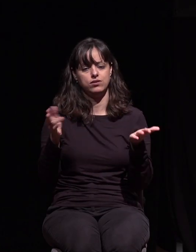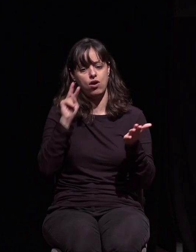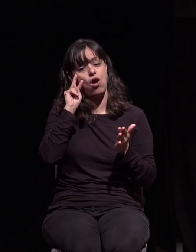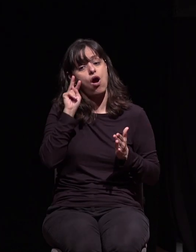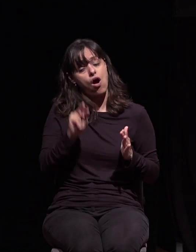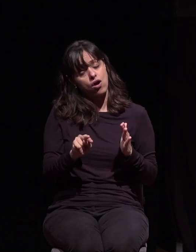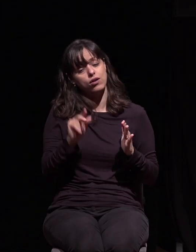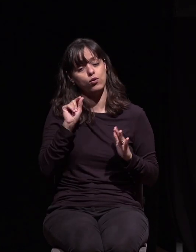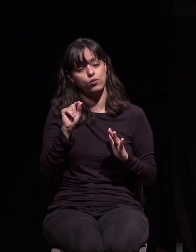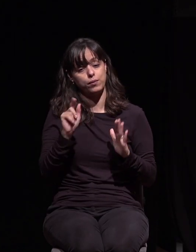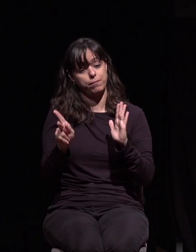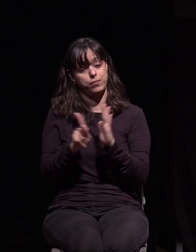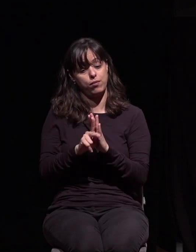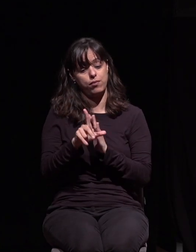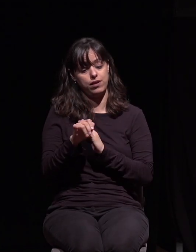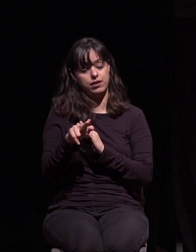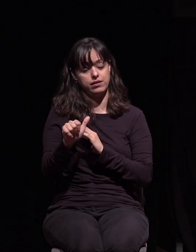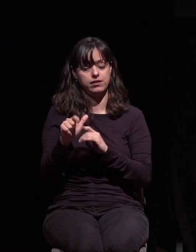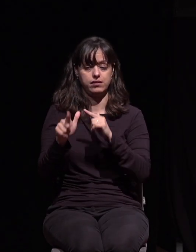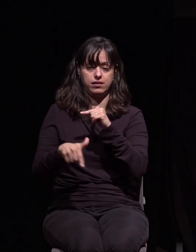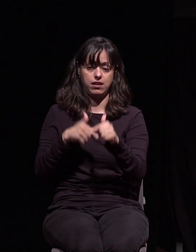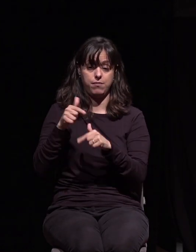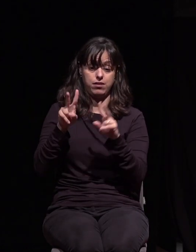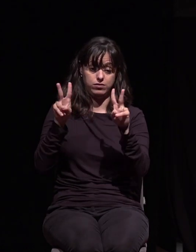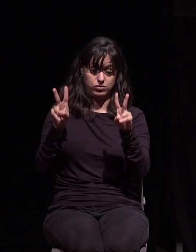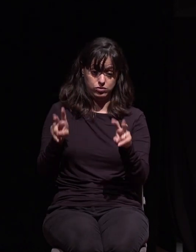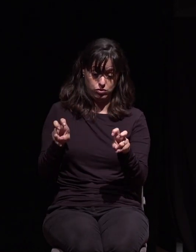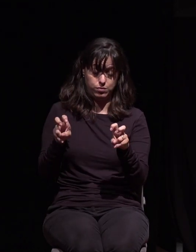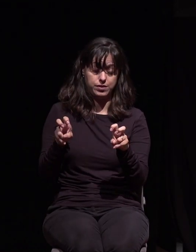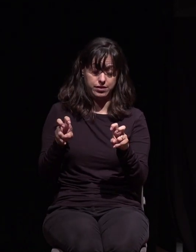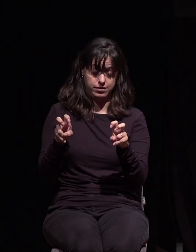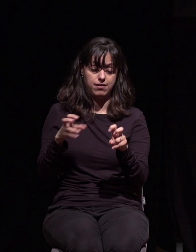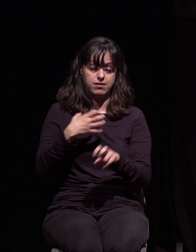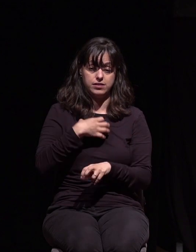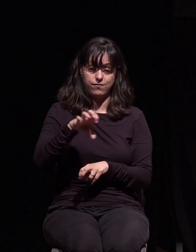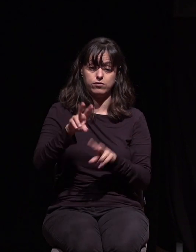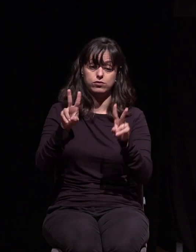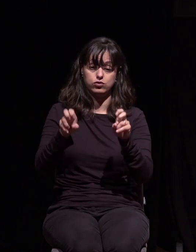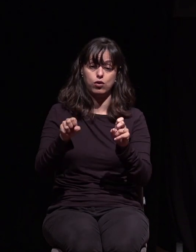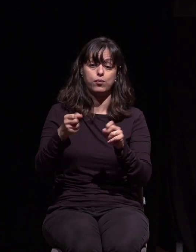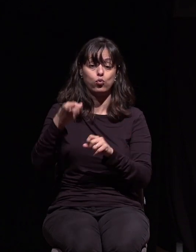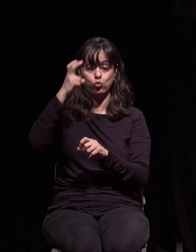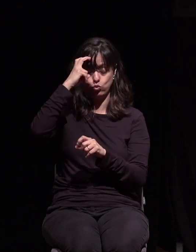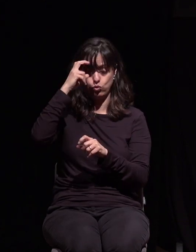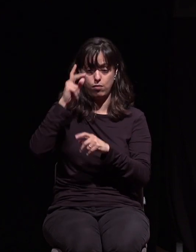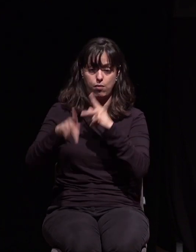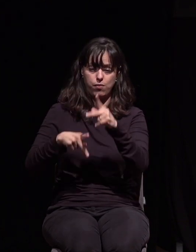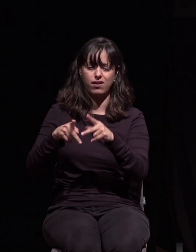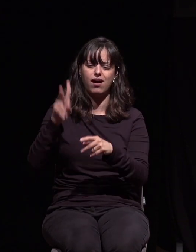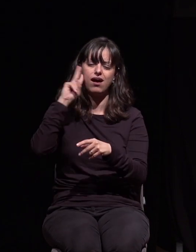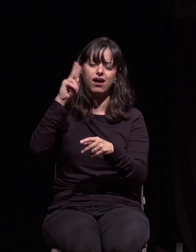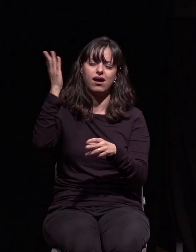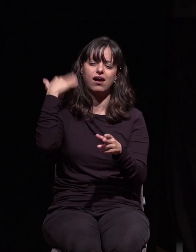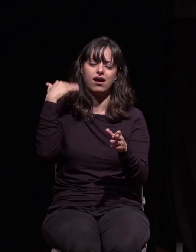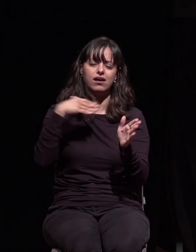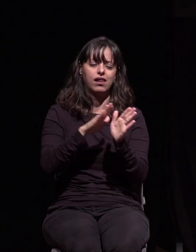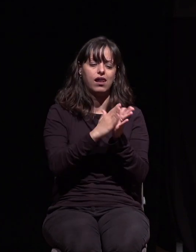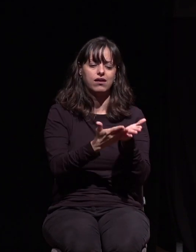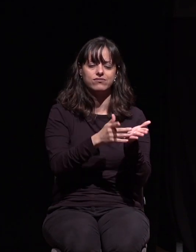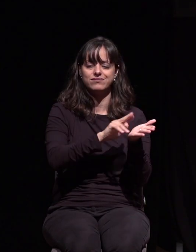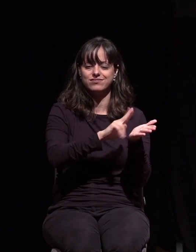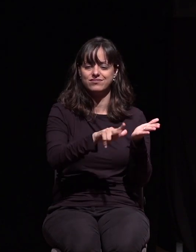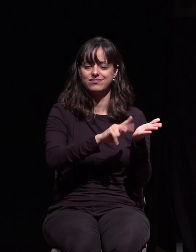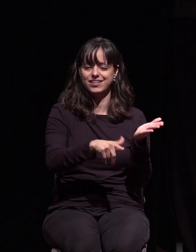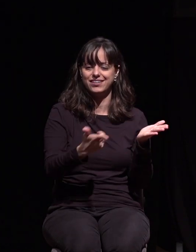como o que ela traz, o que ela fala sobre Salvador, sobre a cultura popular. Quer dizer, mesmo aquele livro Tempos de Grossura, tem mudança da maneira de entender o